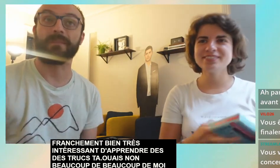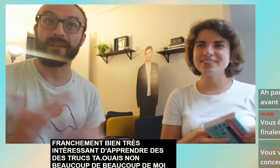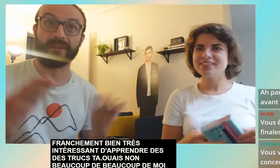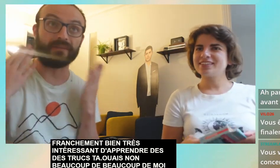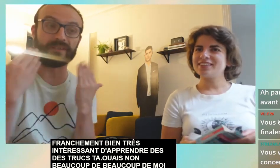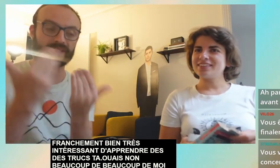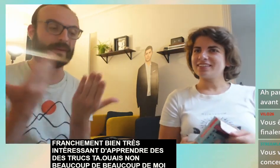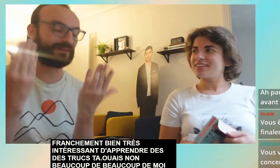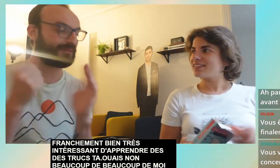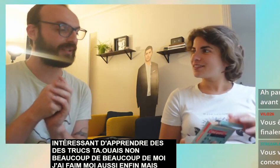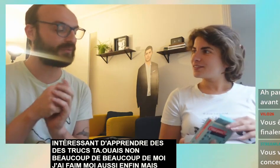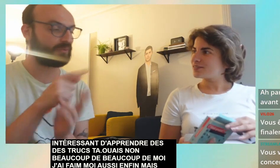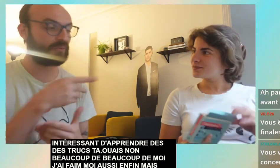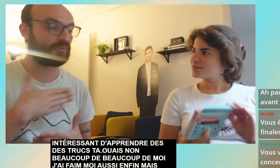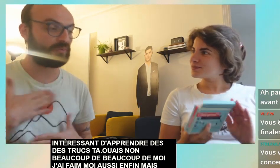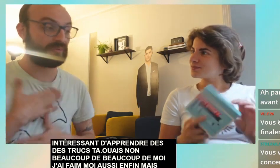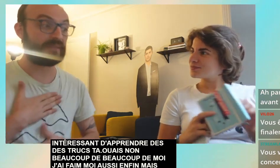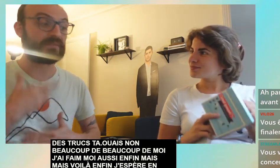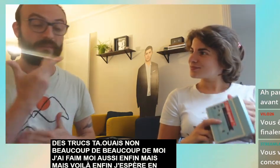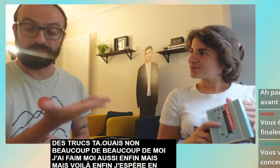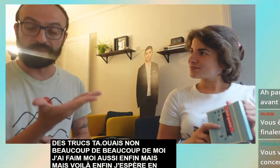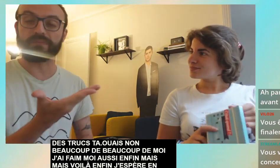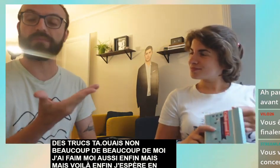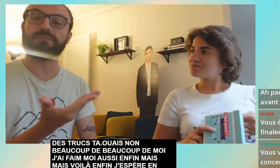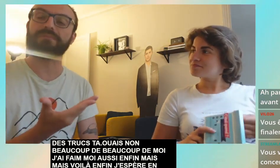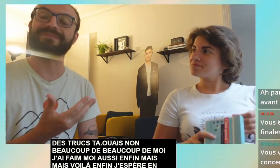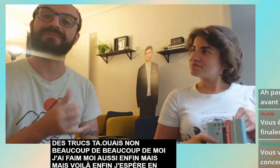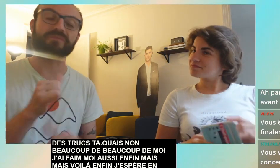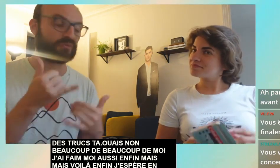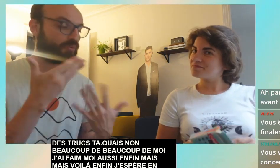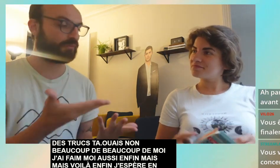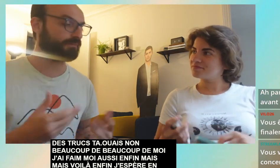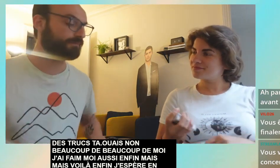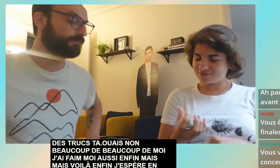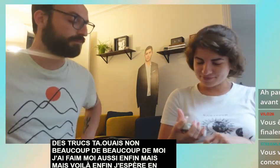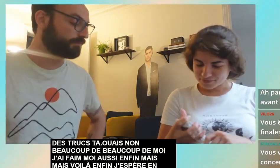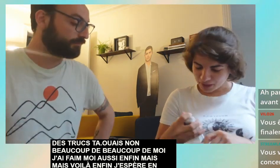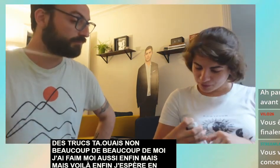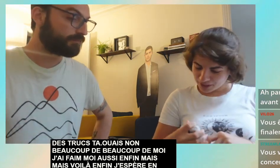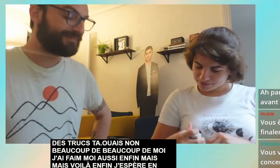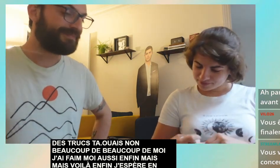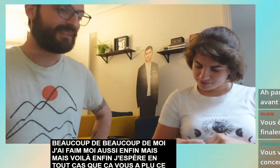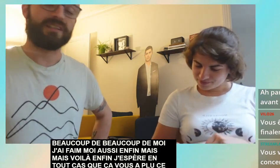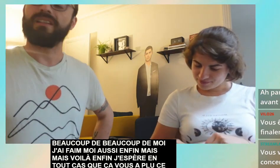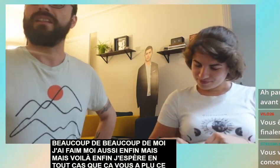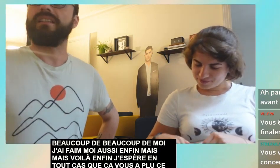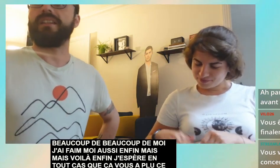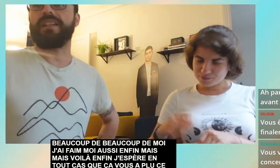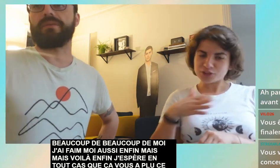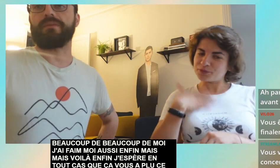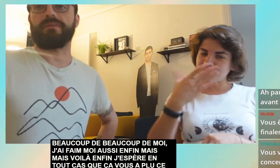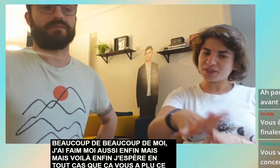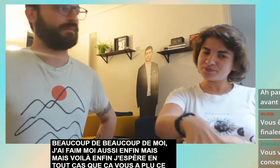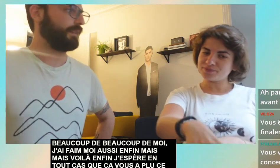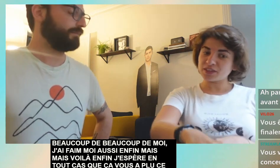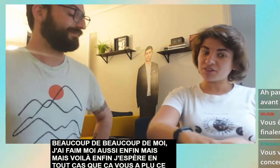Mais voilà, enfin, j'espère en tout cas que ça vous a plu, ce jeu. Bah ouais, Et moi que, j'aime bien. voilà. Ça fait